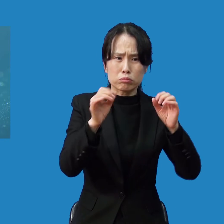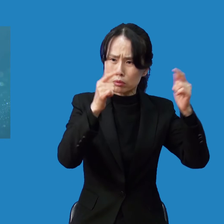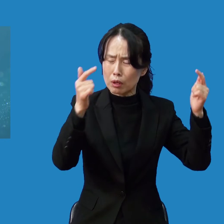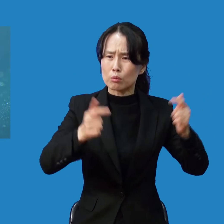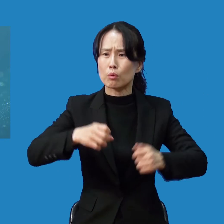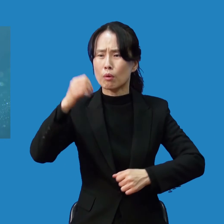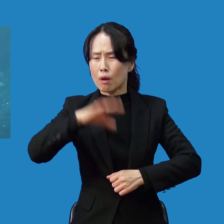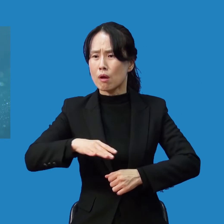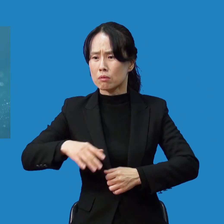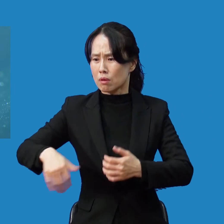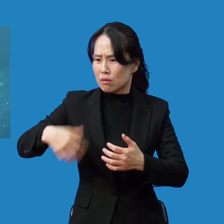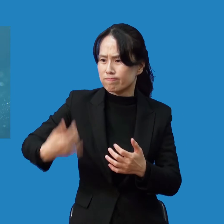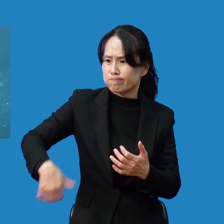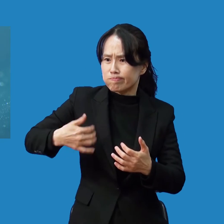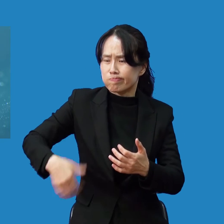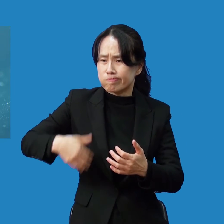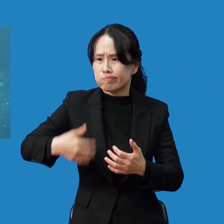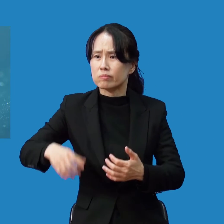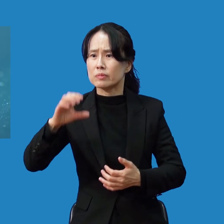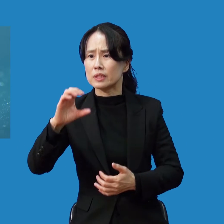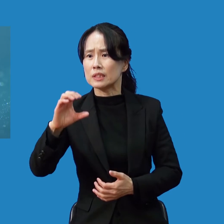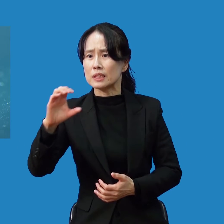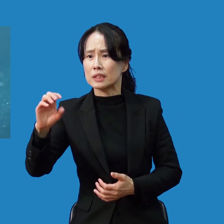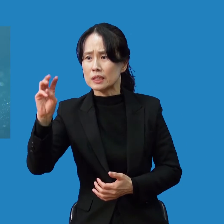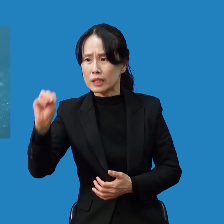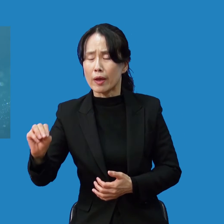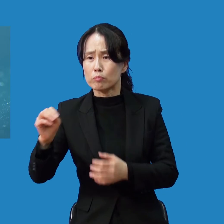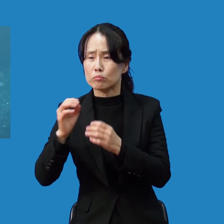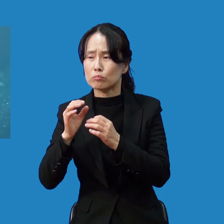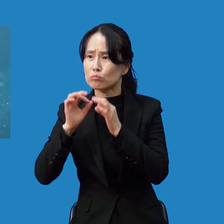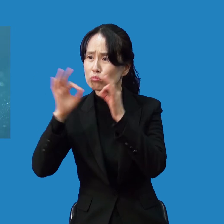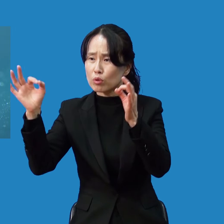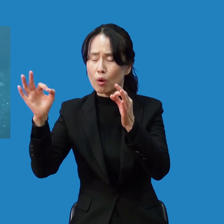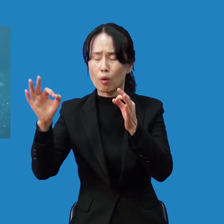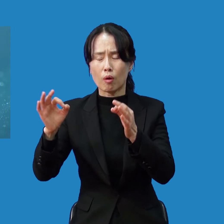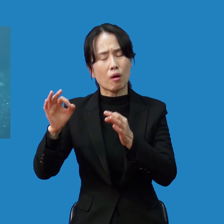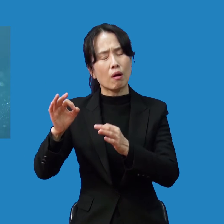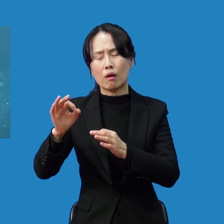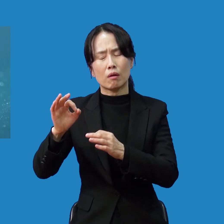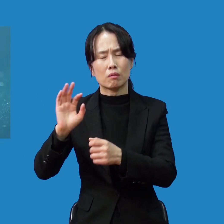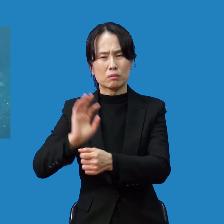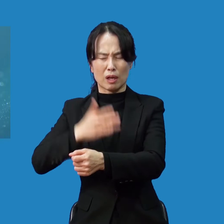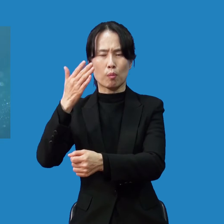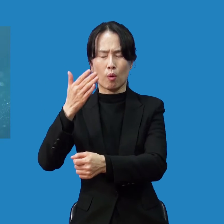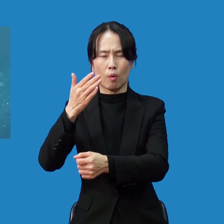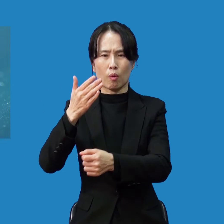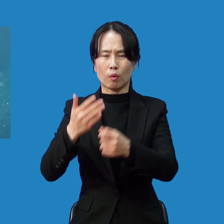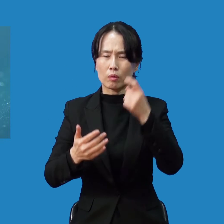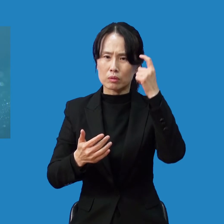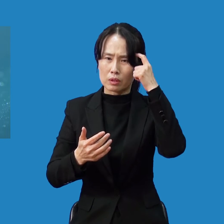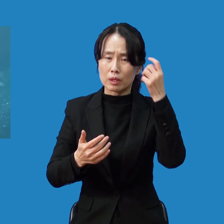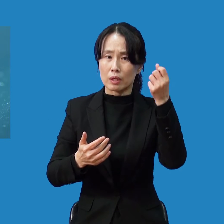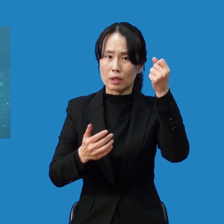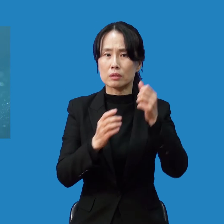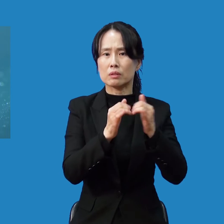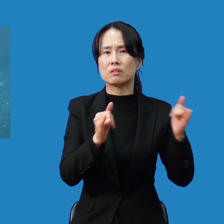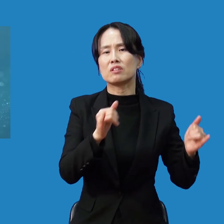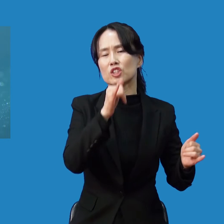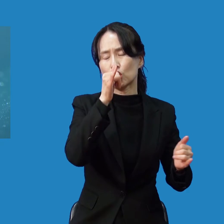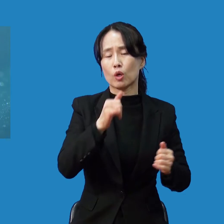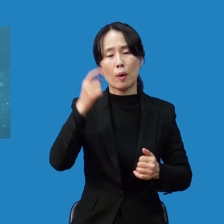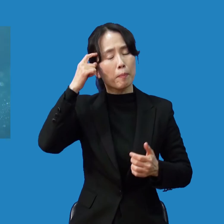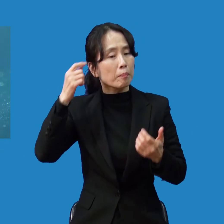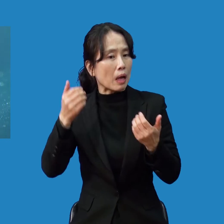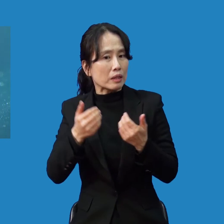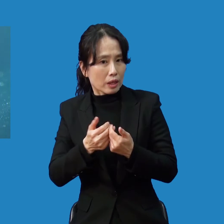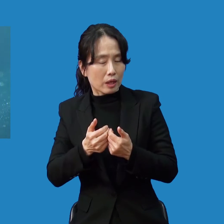치고 드럼을 두드리면서 CCM을 부르는 것은 잘못이다, 그건 예배가 아니다 라고 생각하는 사람이 있습니다. 반대로